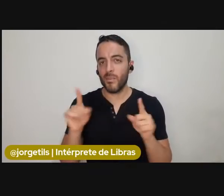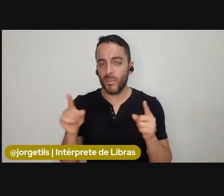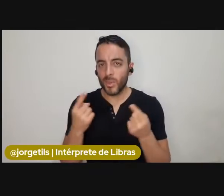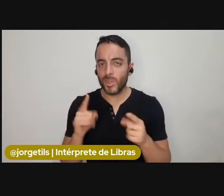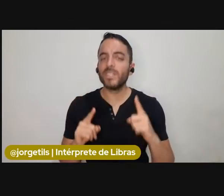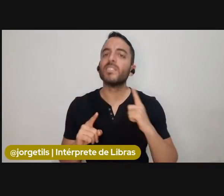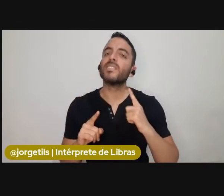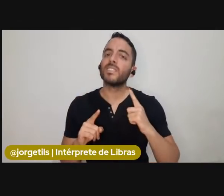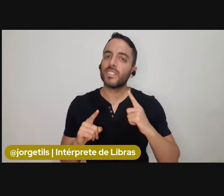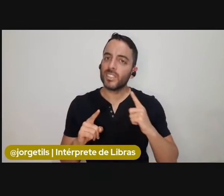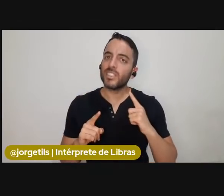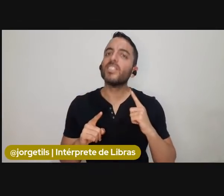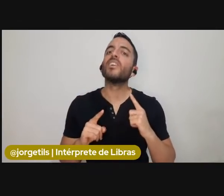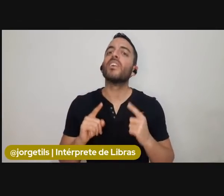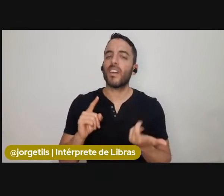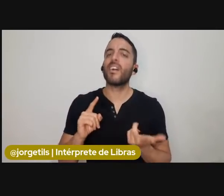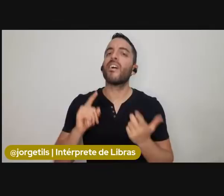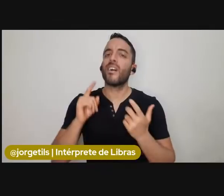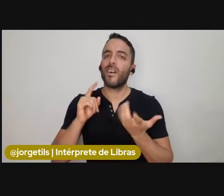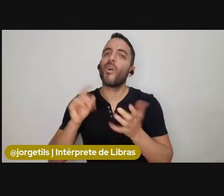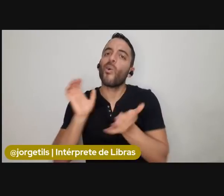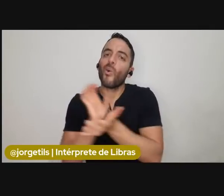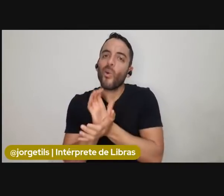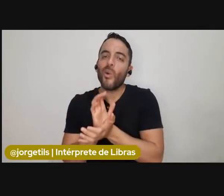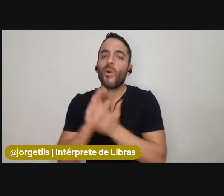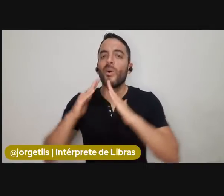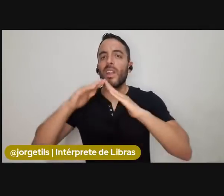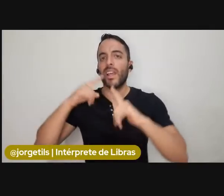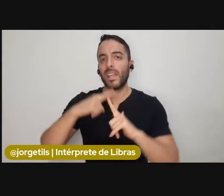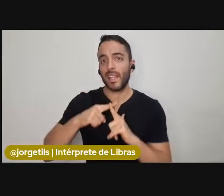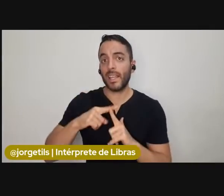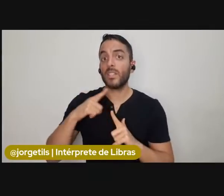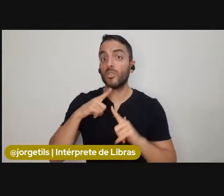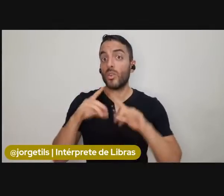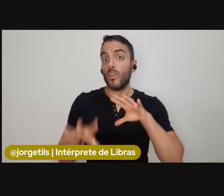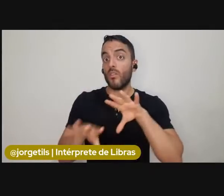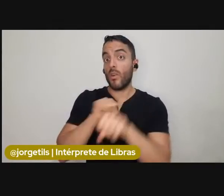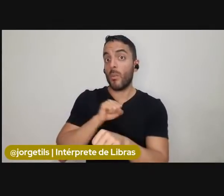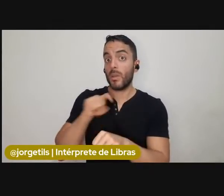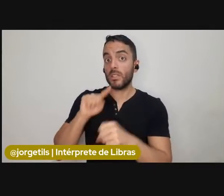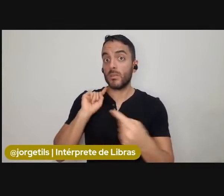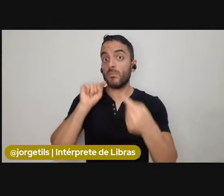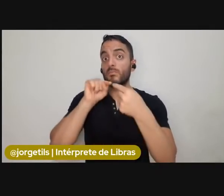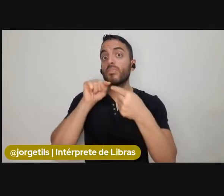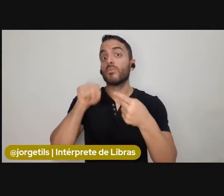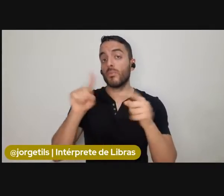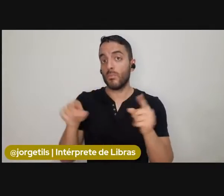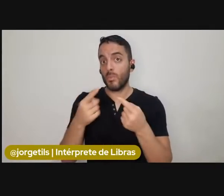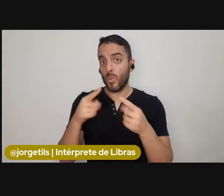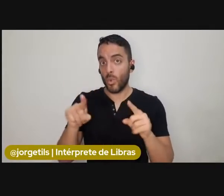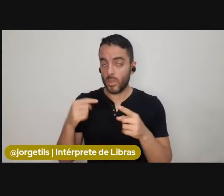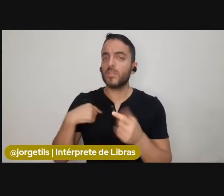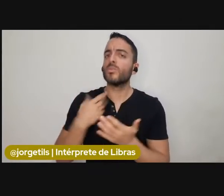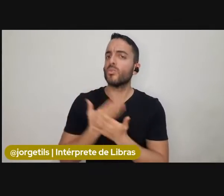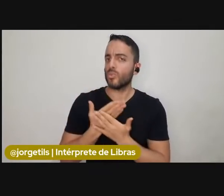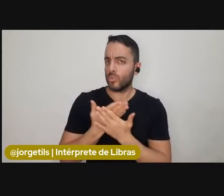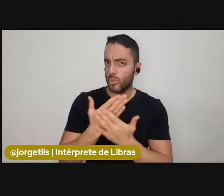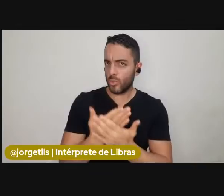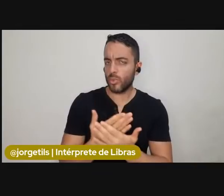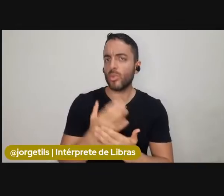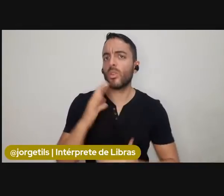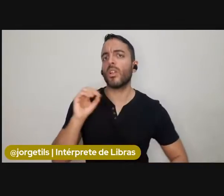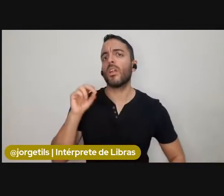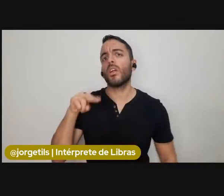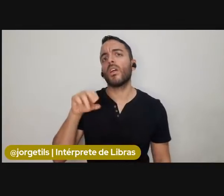igreja, acompanhava o coral da igreja. Então, tive uma formação muito ligada à música. Fiz conservatório e a música me deu uma grande